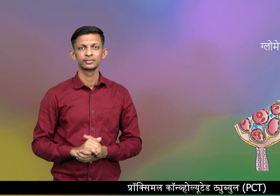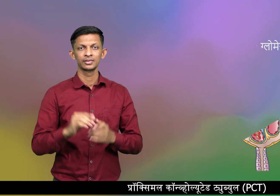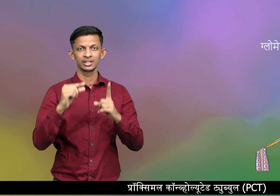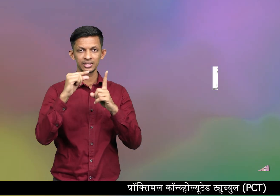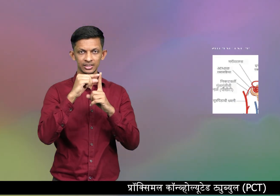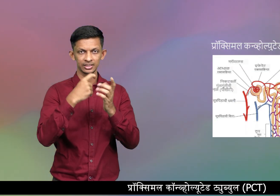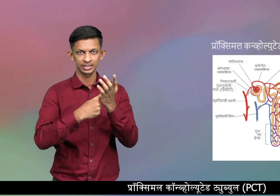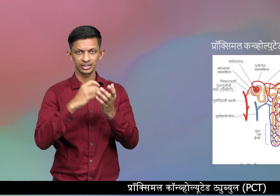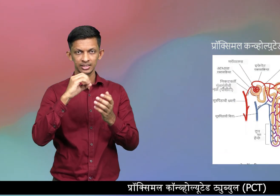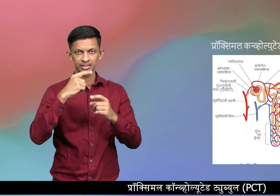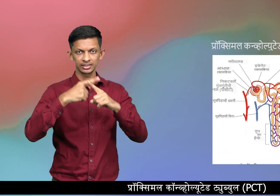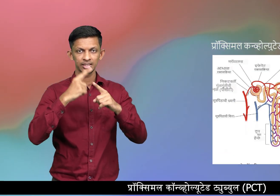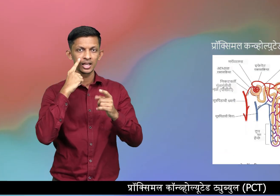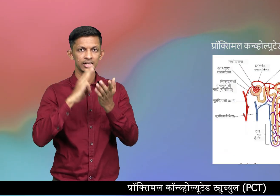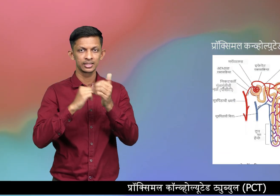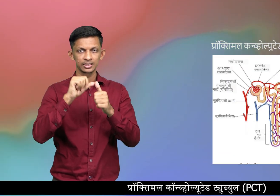प्रॉक्सिमल कॉन्व्होल्युटेड ट्यूबल पीसीटी,